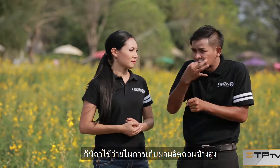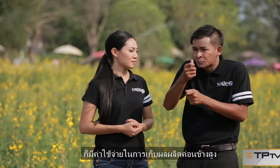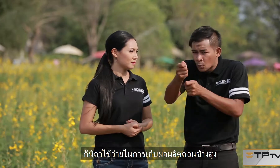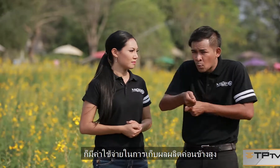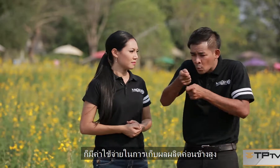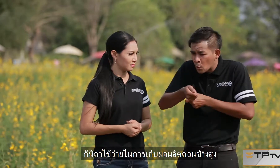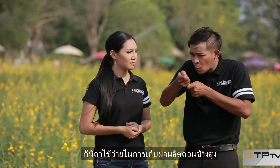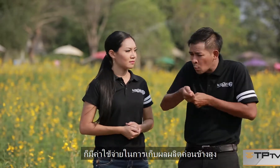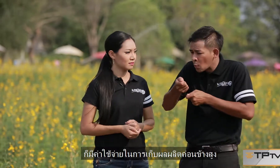ง